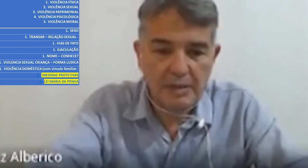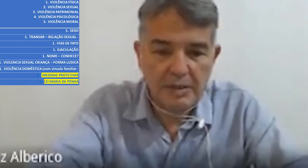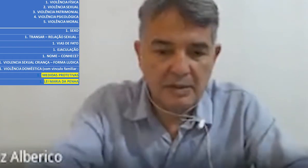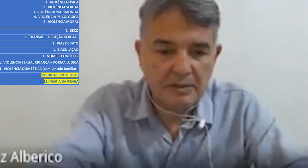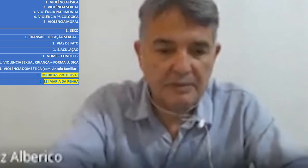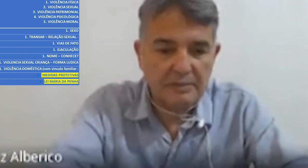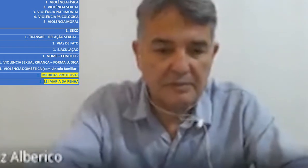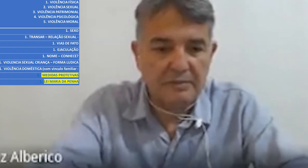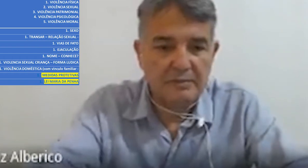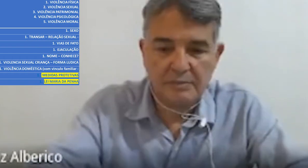Conhece?